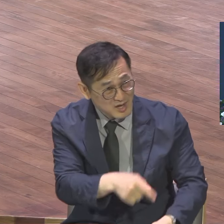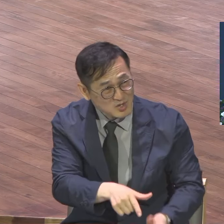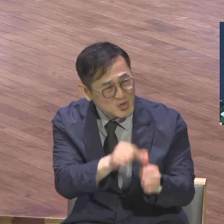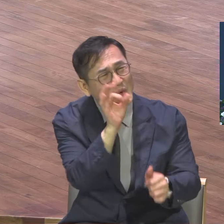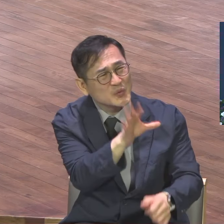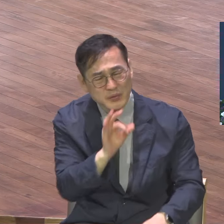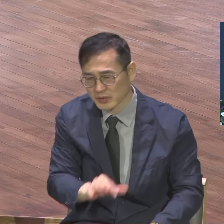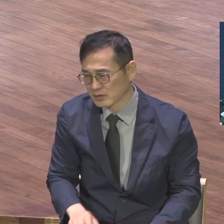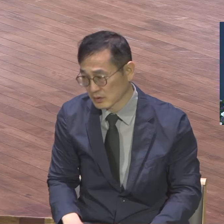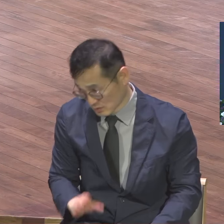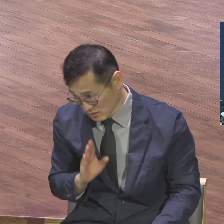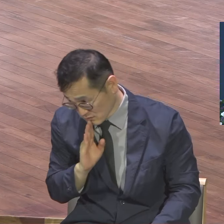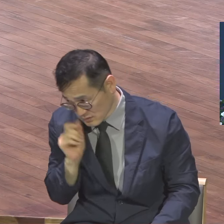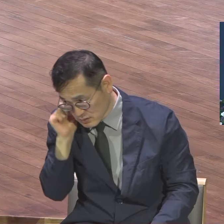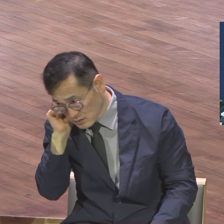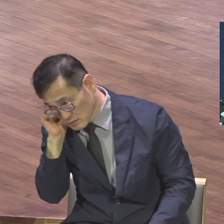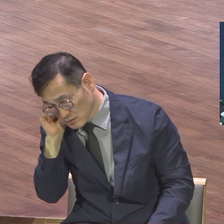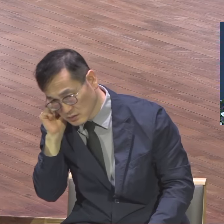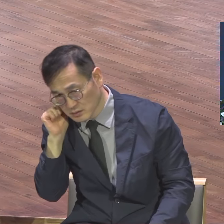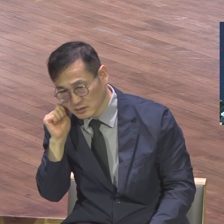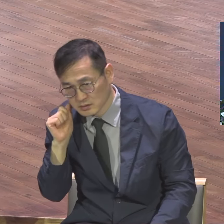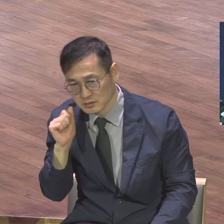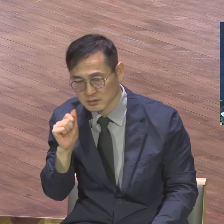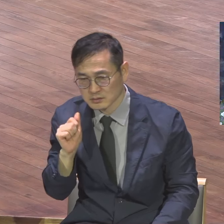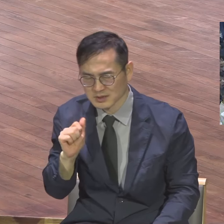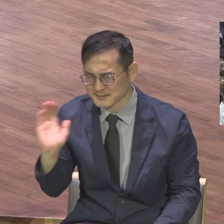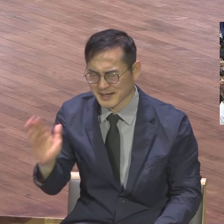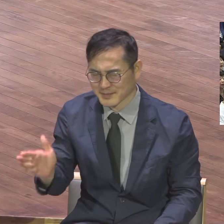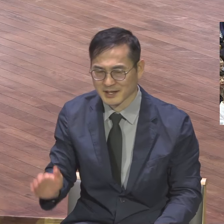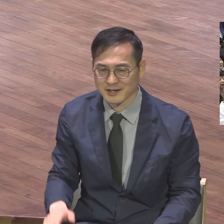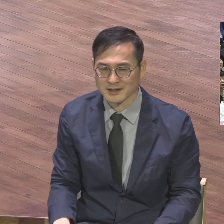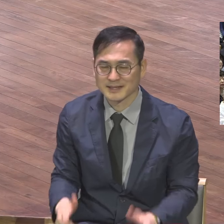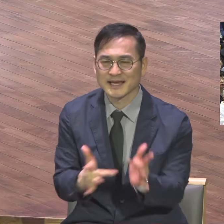아이고 내가 죄를 지었어. 예수님 이름으로 회개하면 용서받습니다.